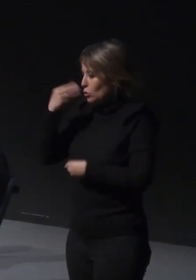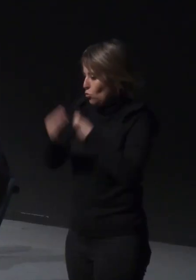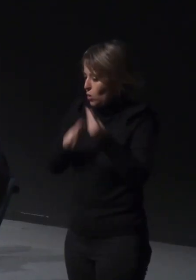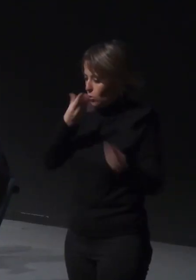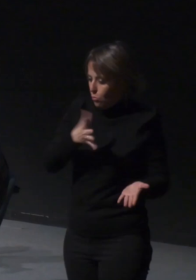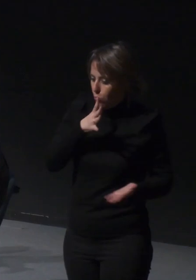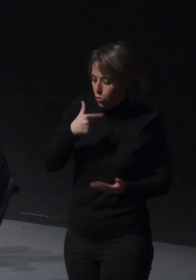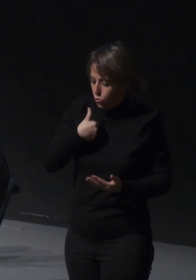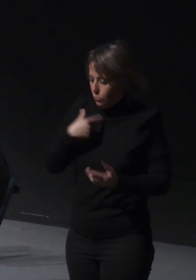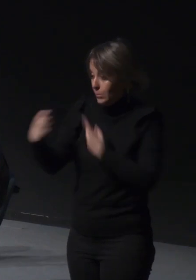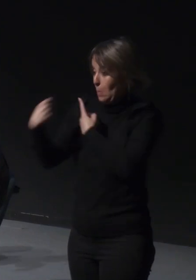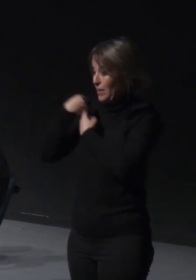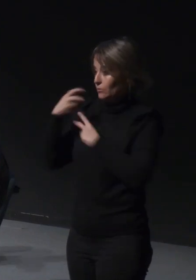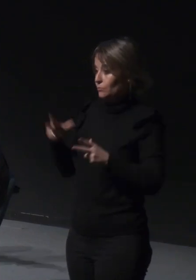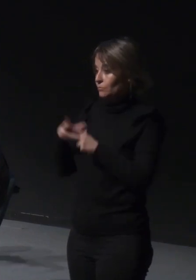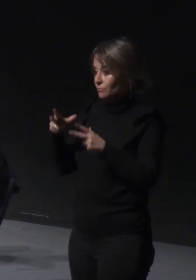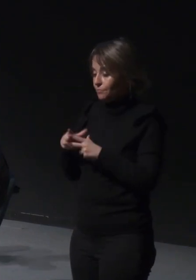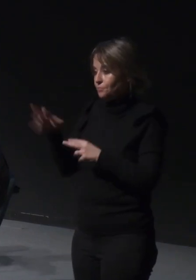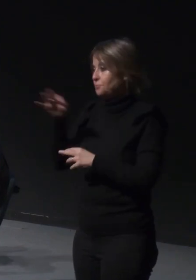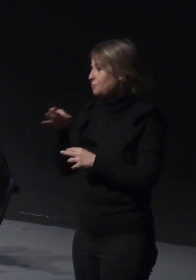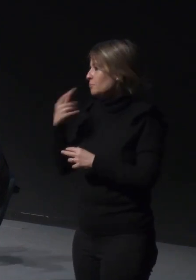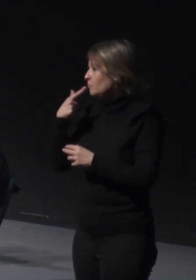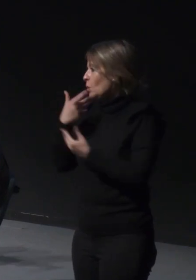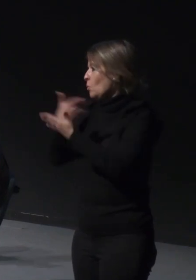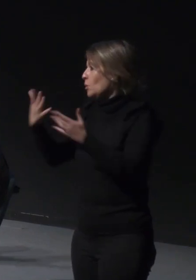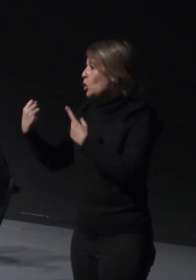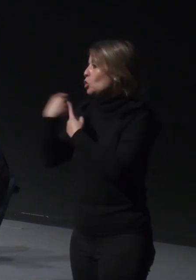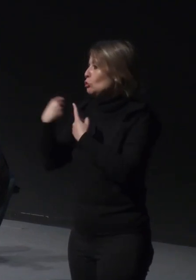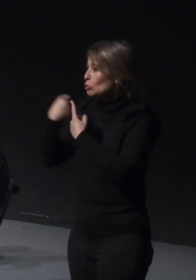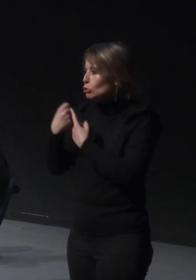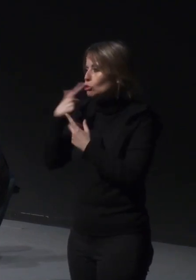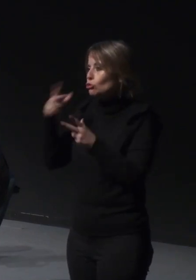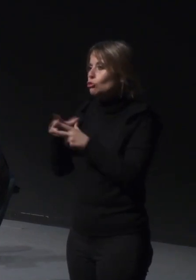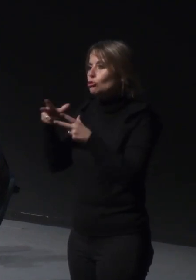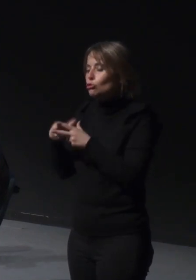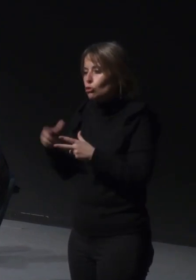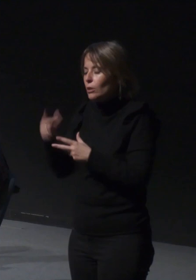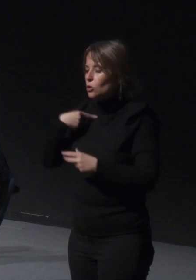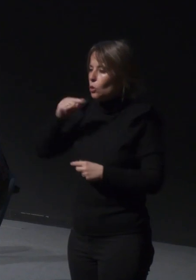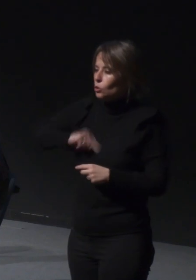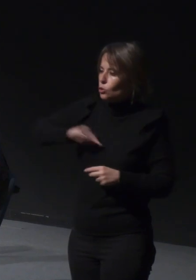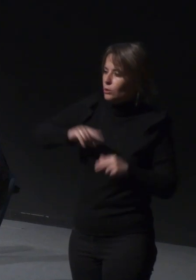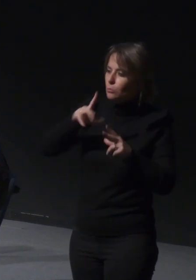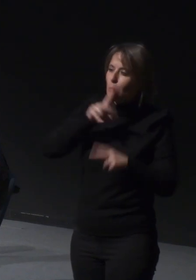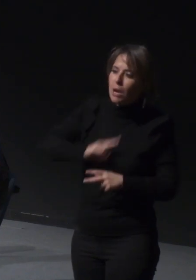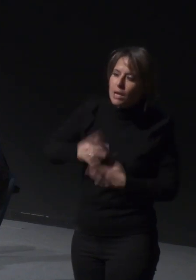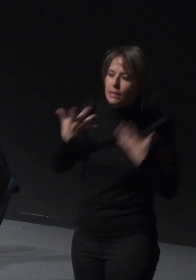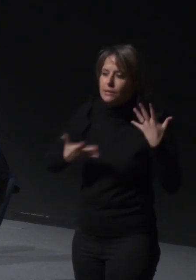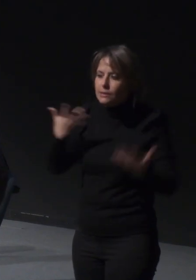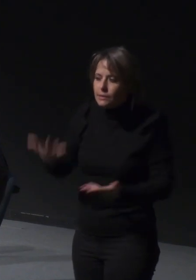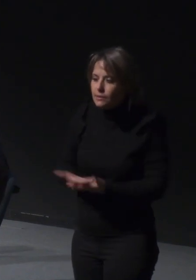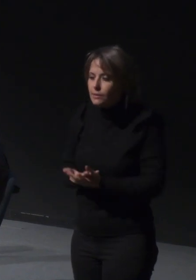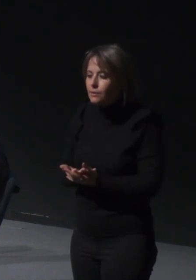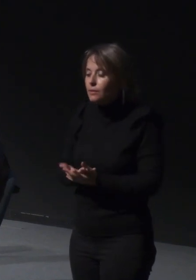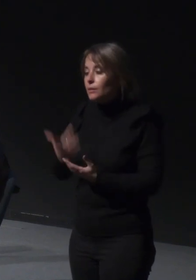un momento en el que la presión social, digamos, o los inputs sociales que llegan van en otro sentido y me empiezo a sentir mal, pues